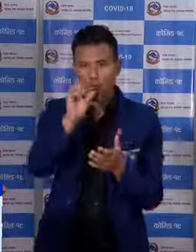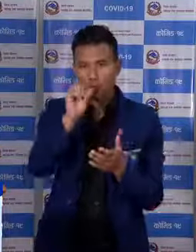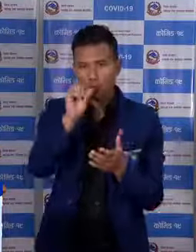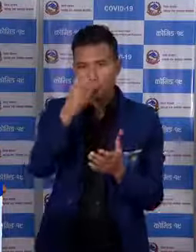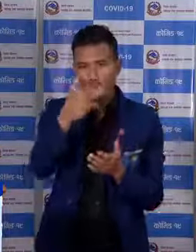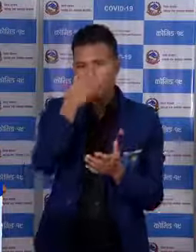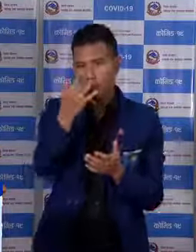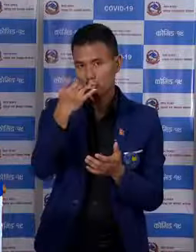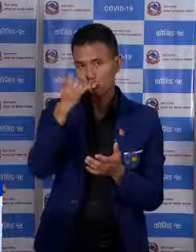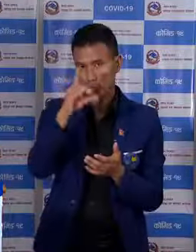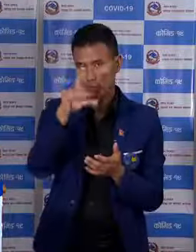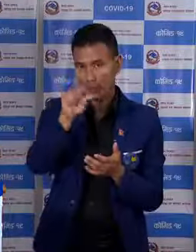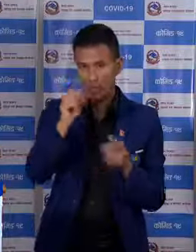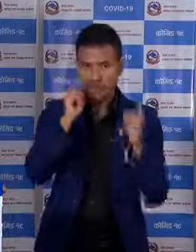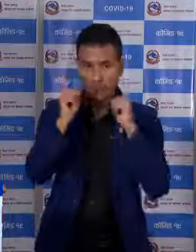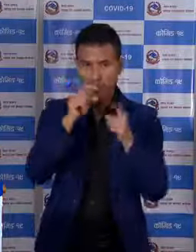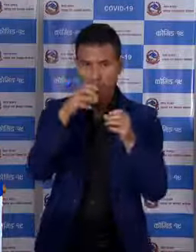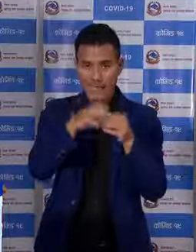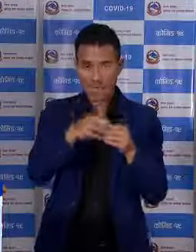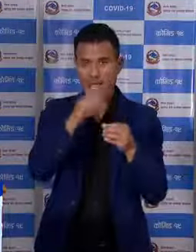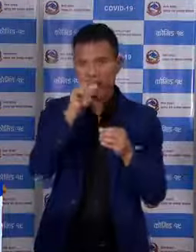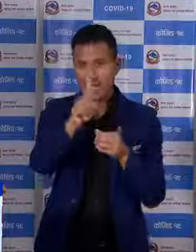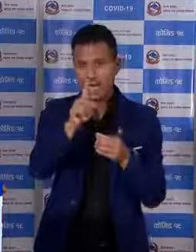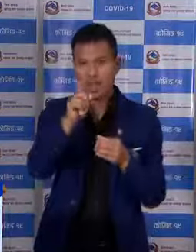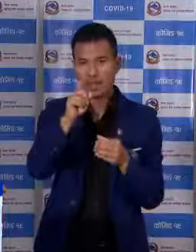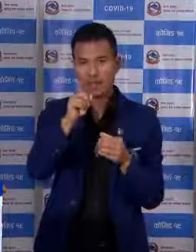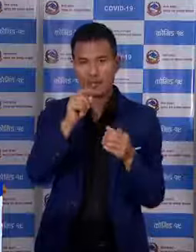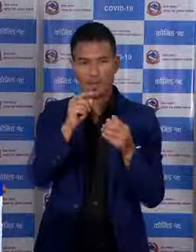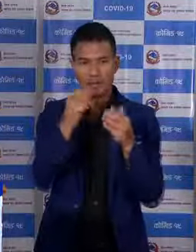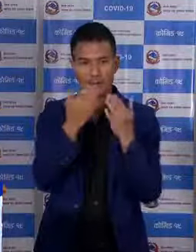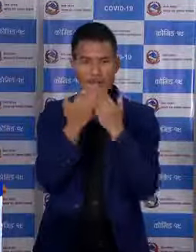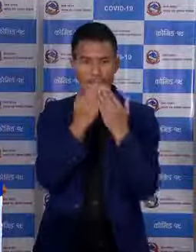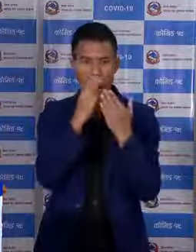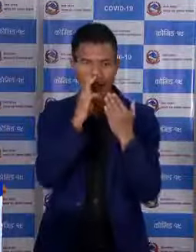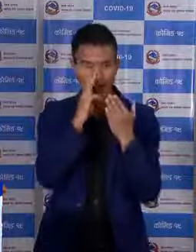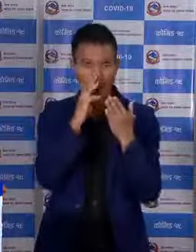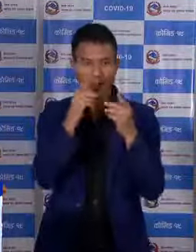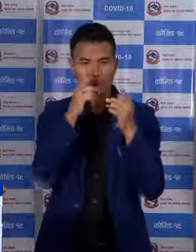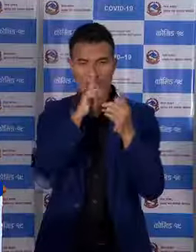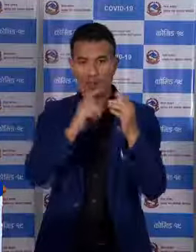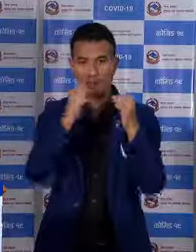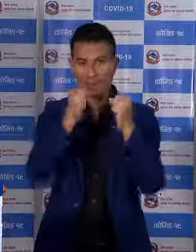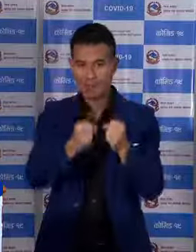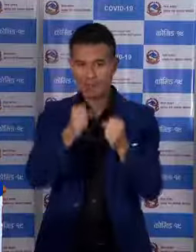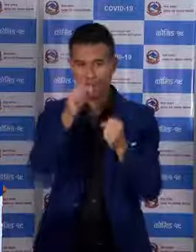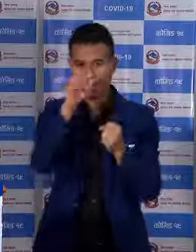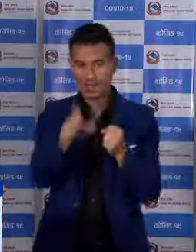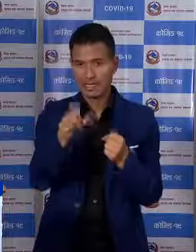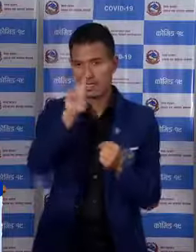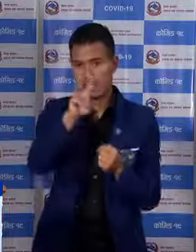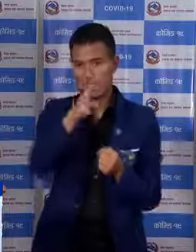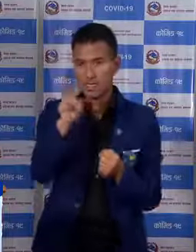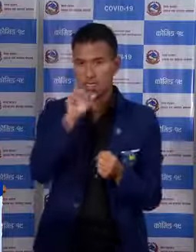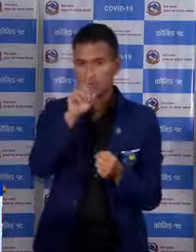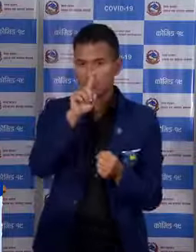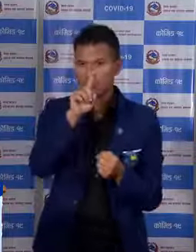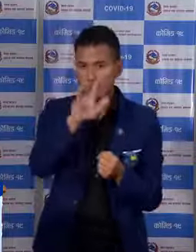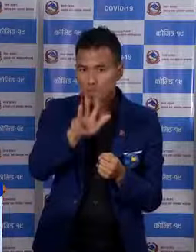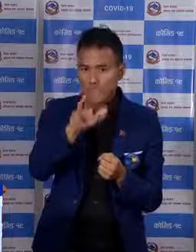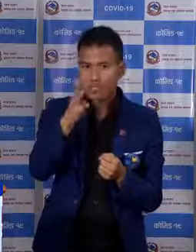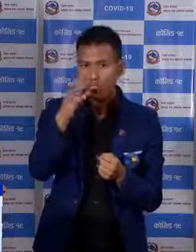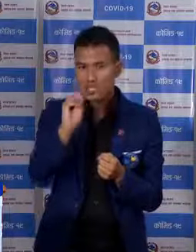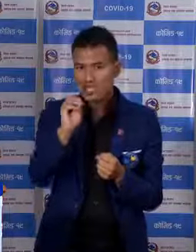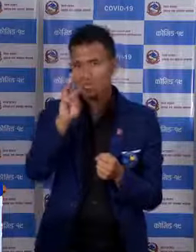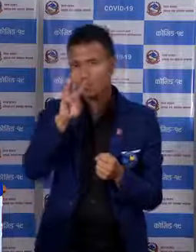नगरपाली का एक पिपरपती मावी क्वारेंटाइन में रहेका तीन जाना बेक्तियारु जो 29 वर्षया 30